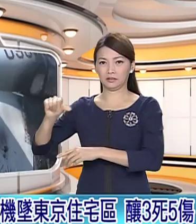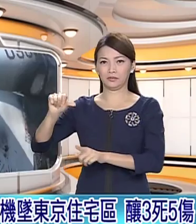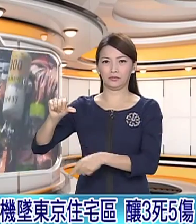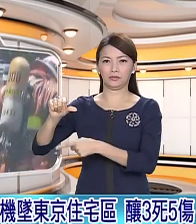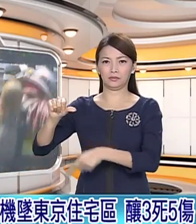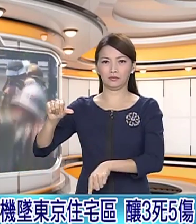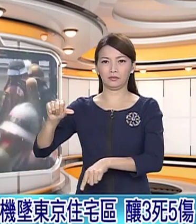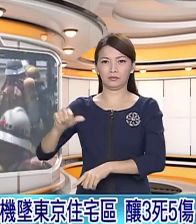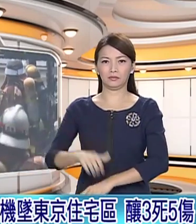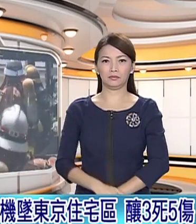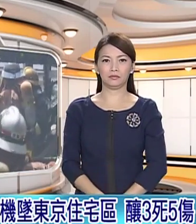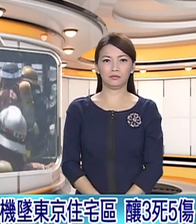伤。